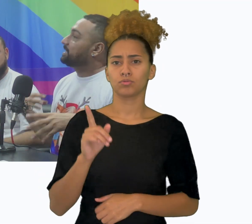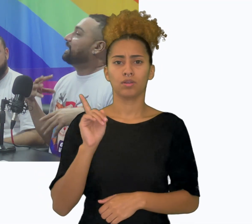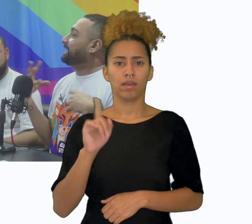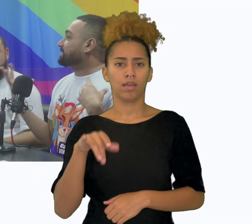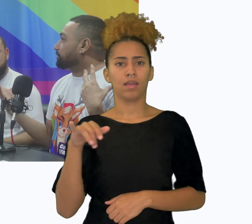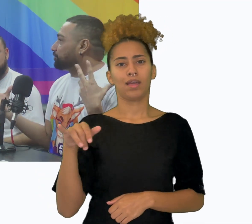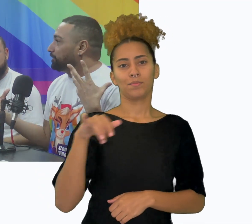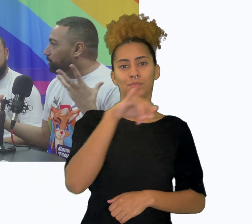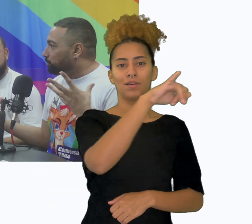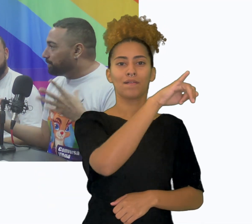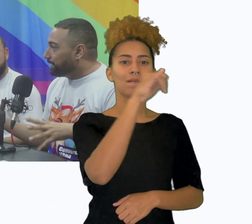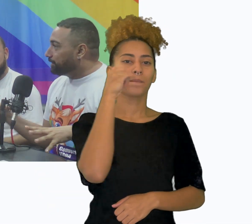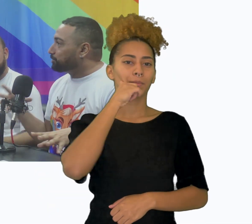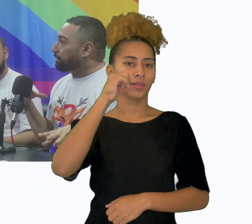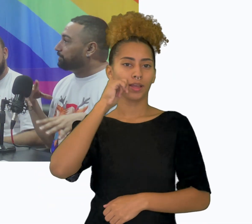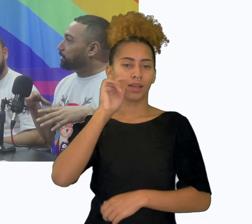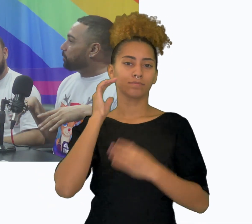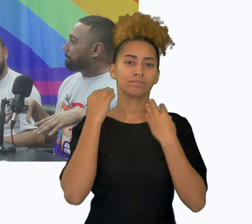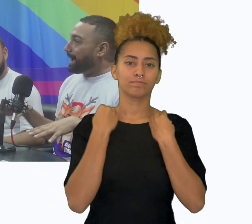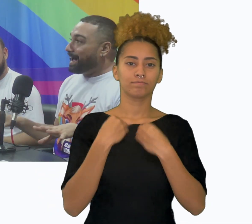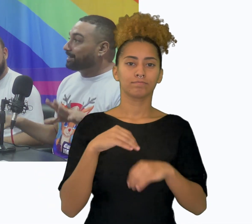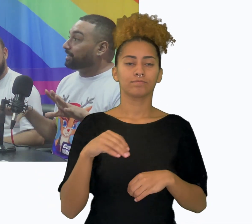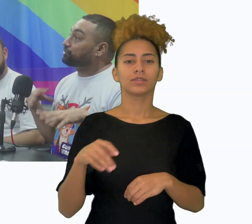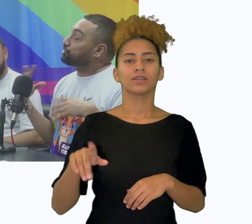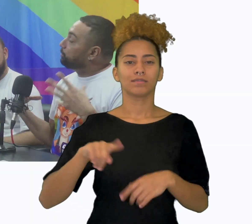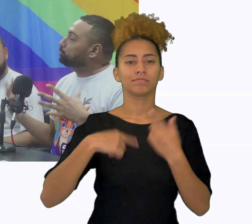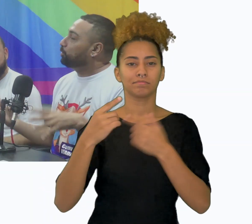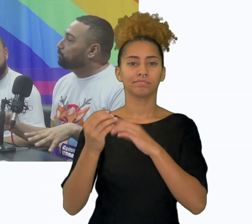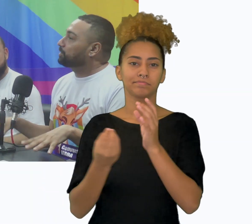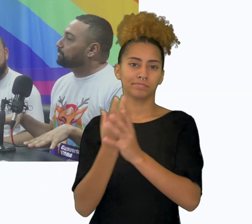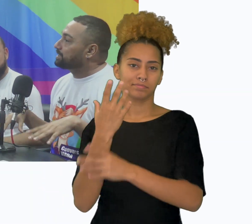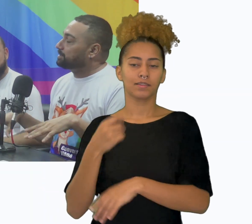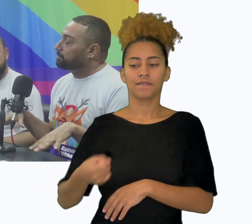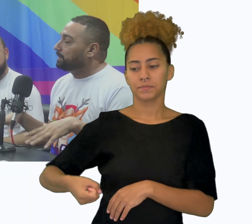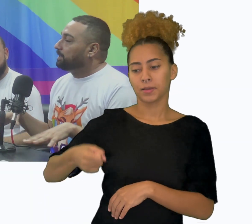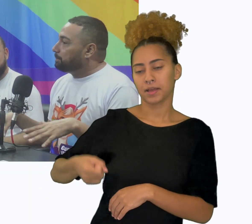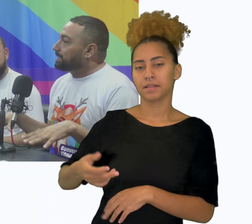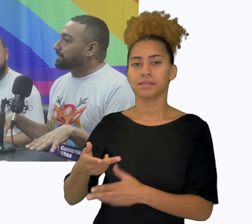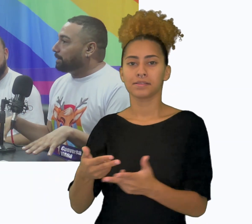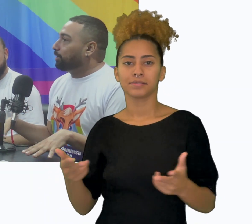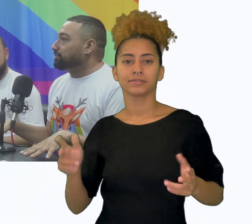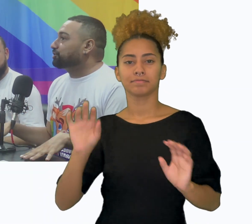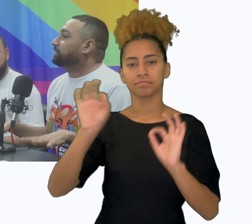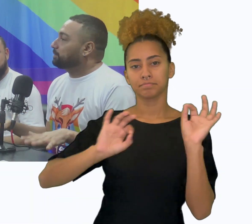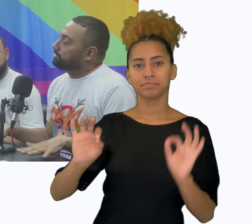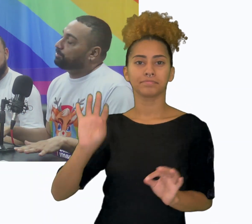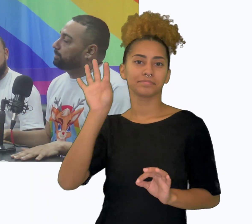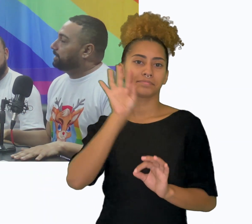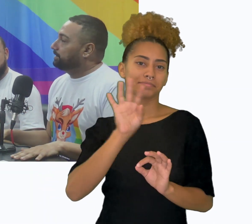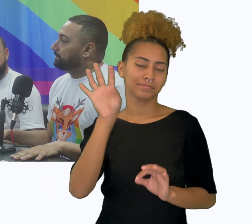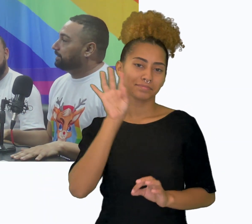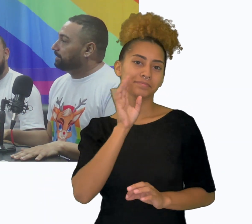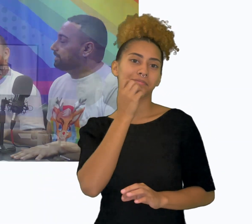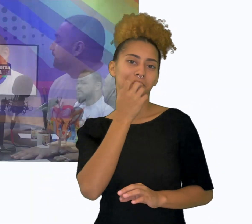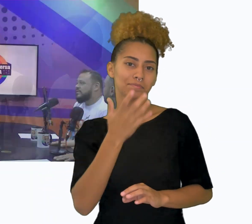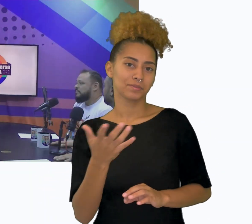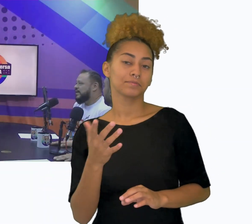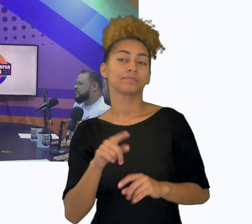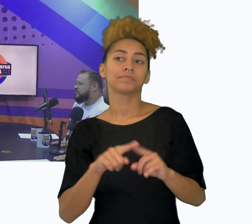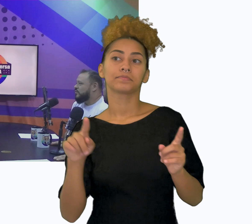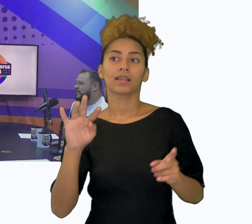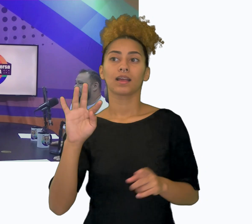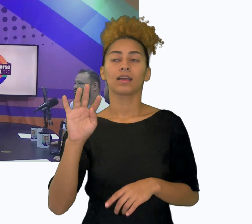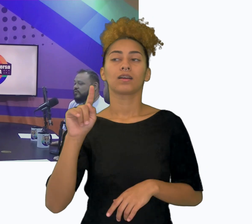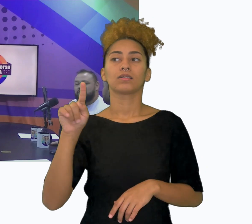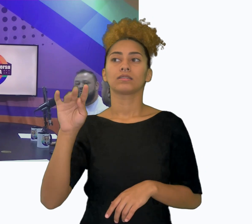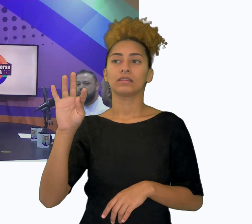aeromoças. Aí a Satinha entrou no meio, já vinha com a mala, a gente já montou uma coisa assim, mais elaboradinha e também foi bem Mas o The elogiado. Best